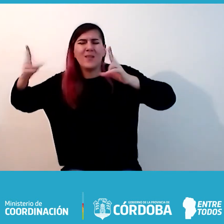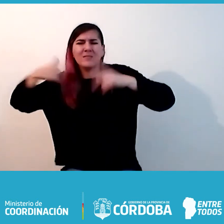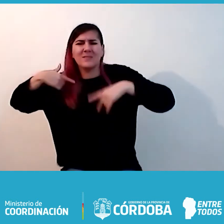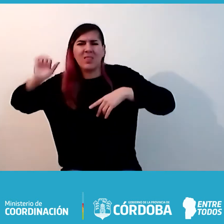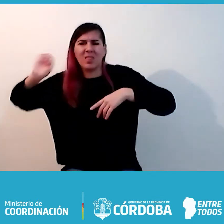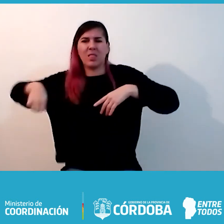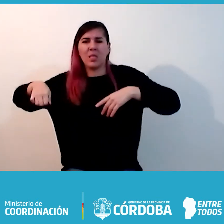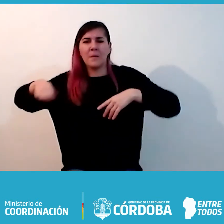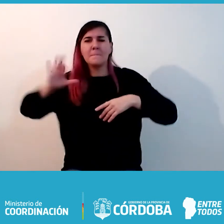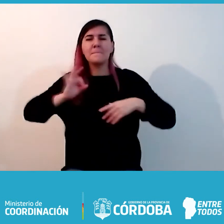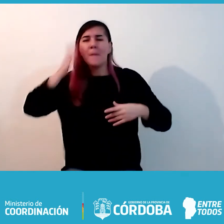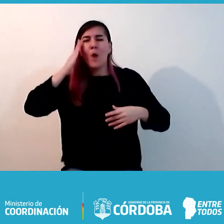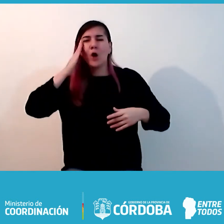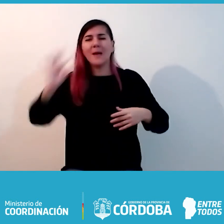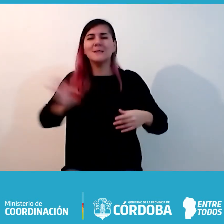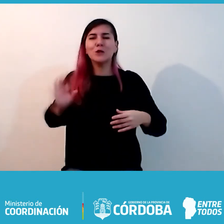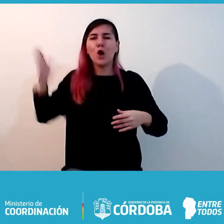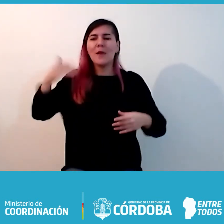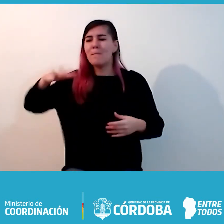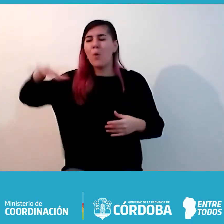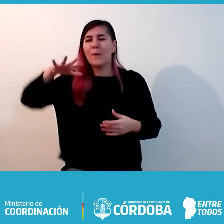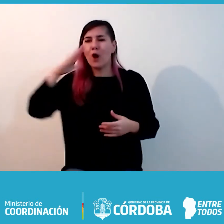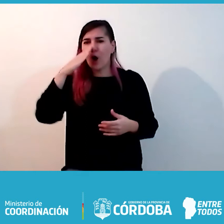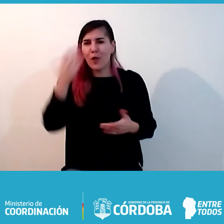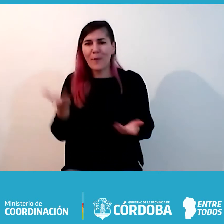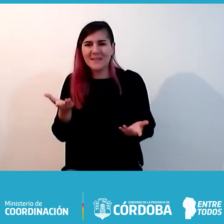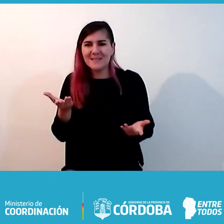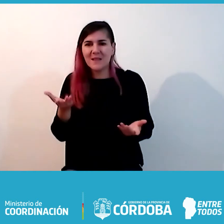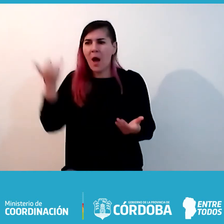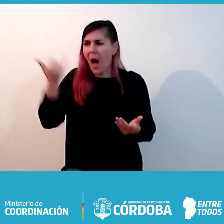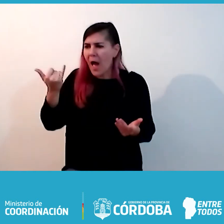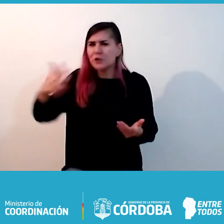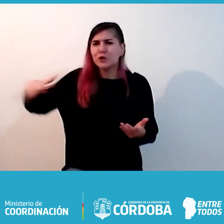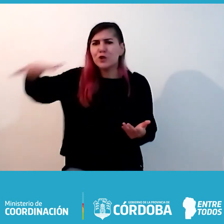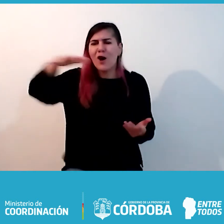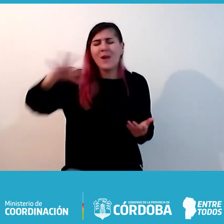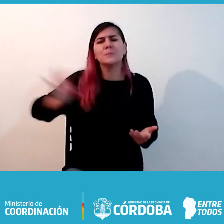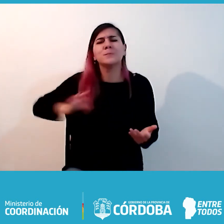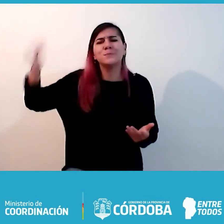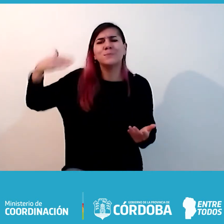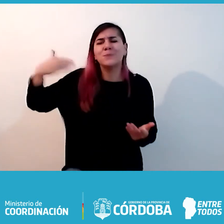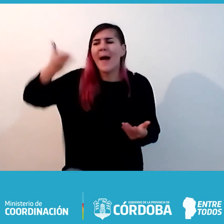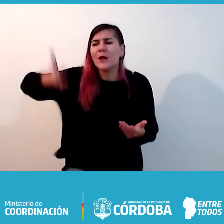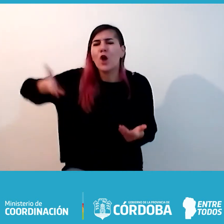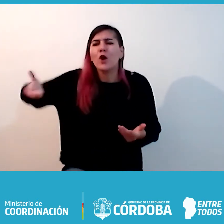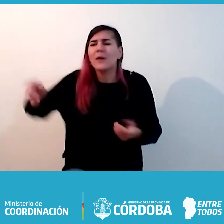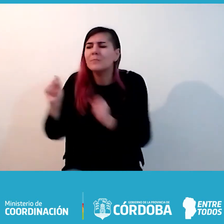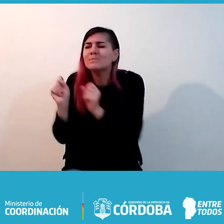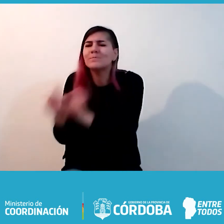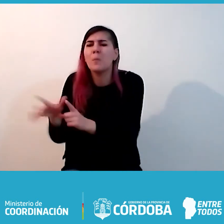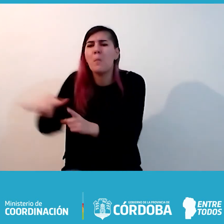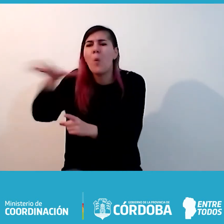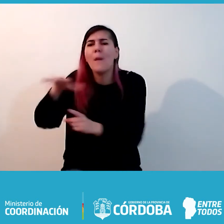historia del pueblo cordobés, que hace su fibra, no solo porque atraviesa zonas ancestrales, sino arqueológicas, propias del pueblo